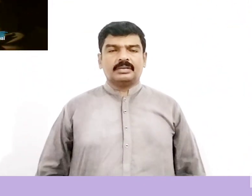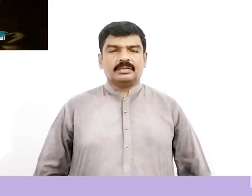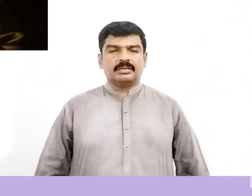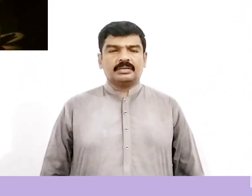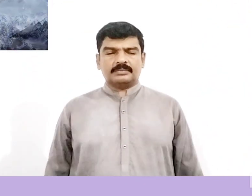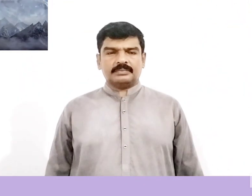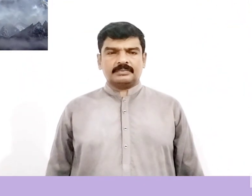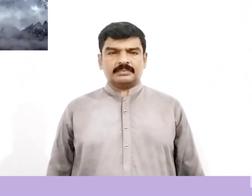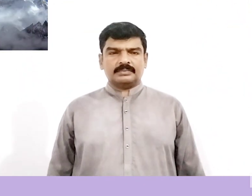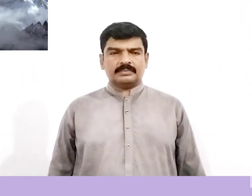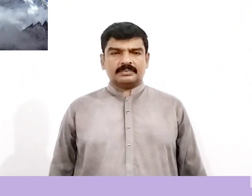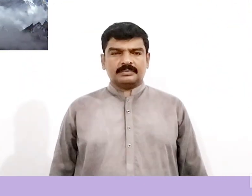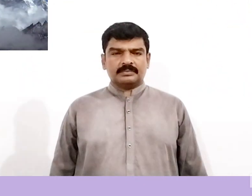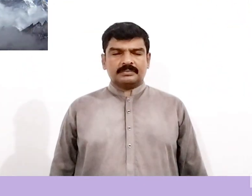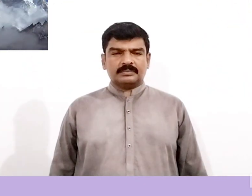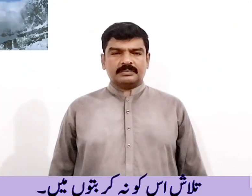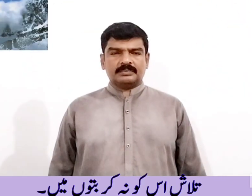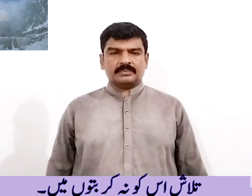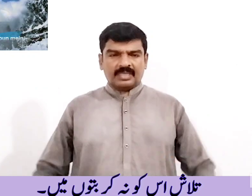है।